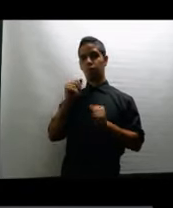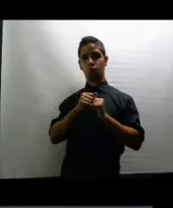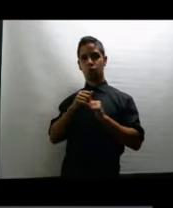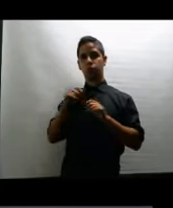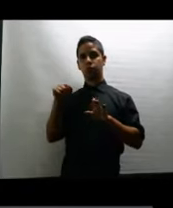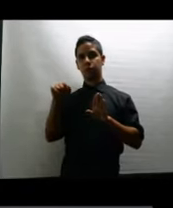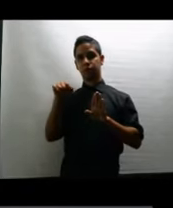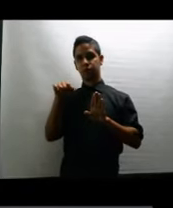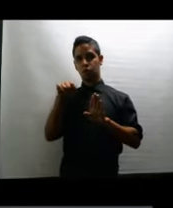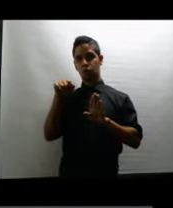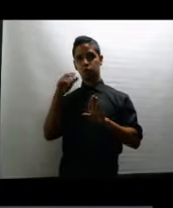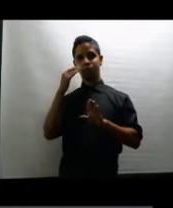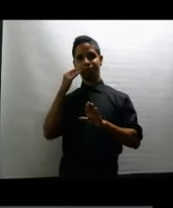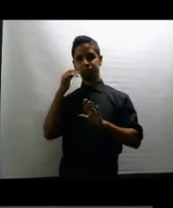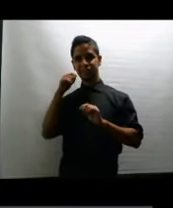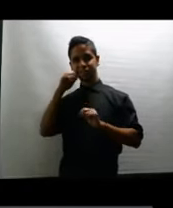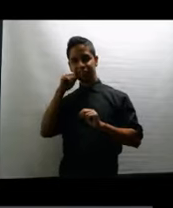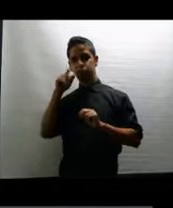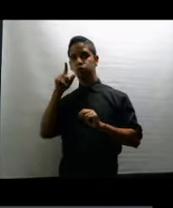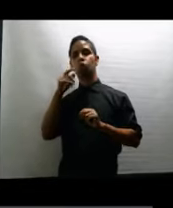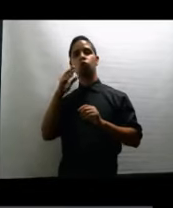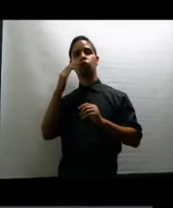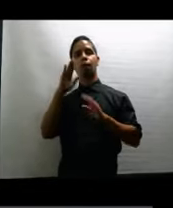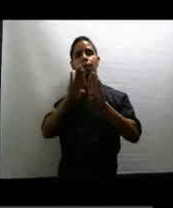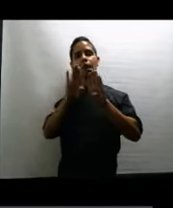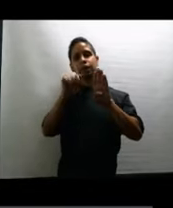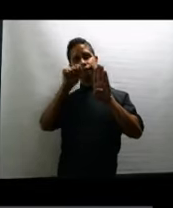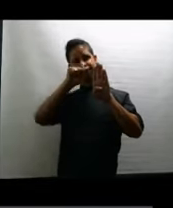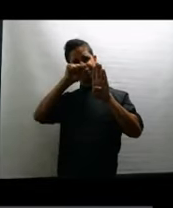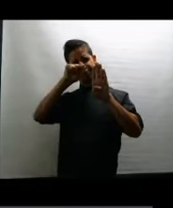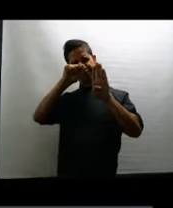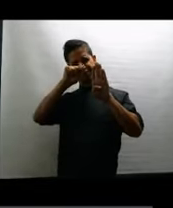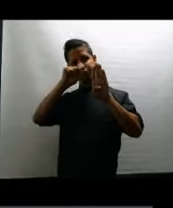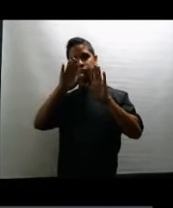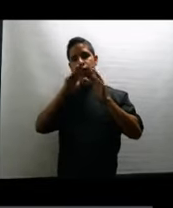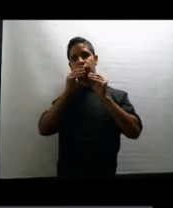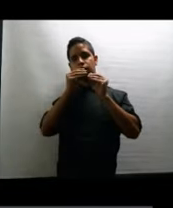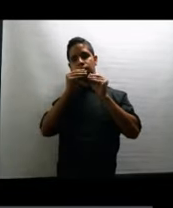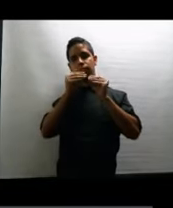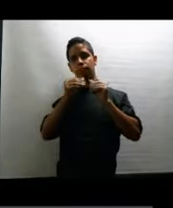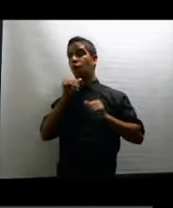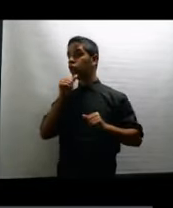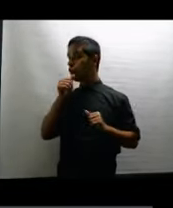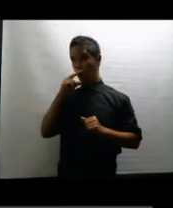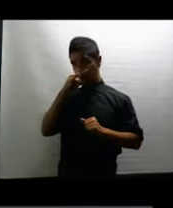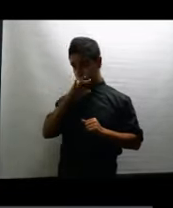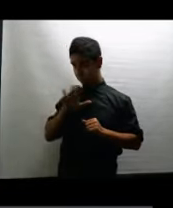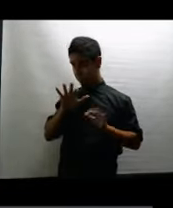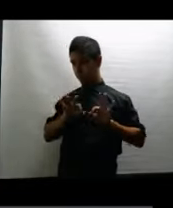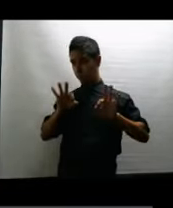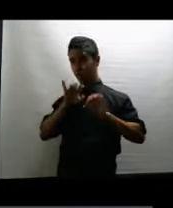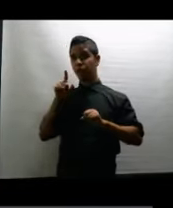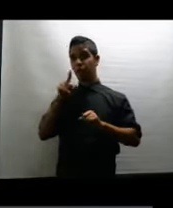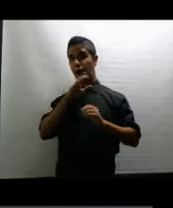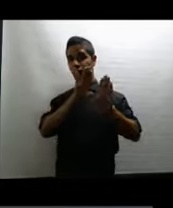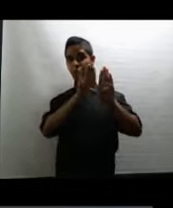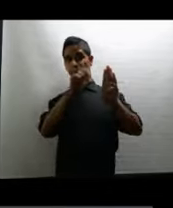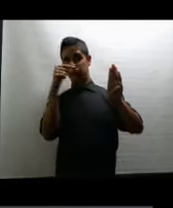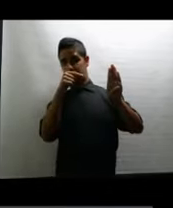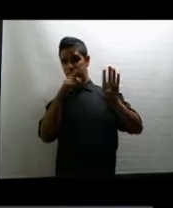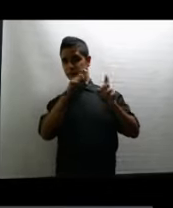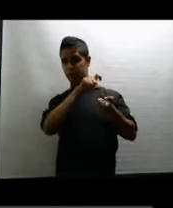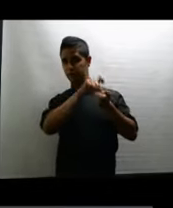suavemente cepilla la zona afectada. Se supone que eso va limpiando. Al niño no. A la pared. No, pero